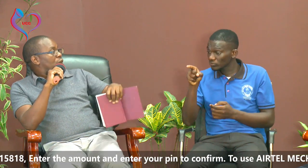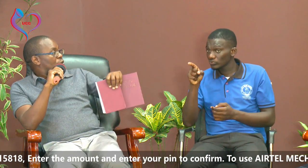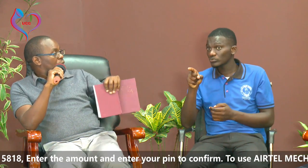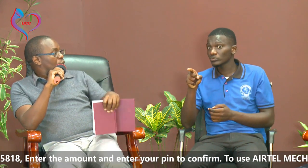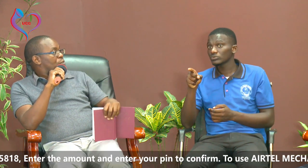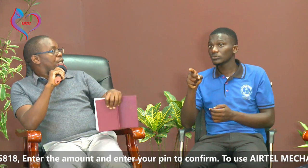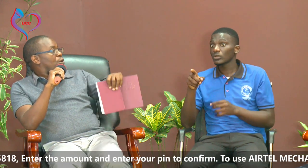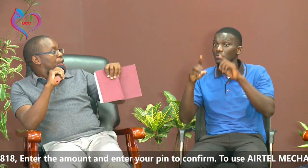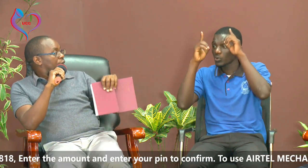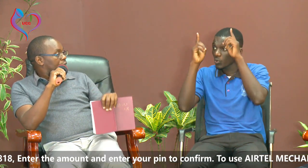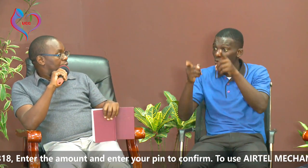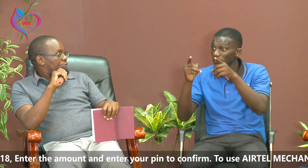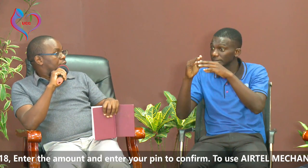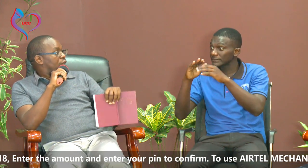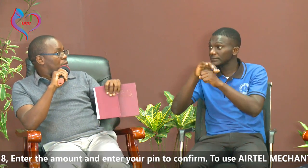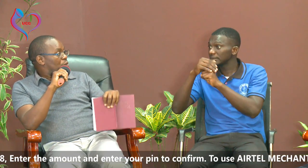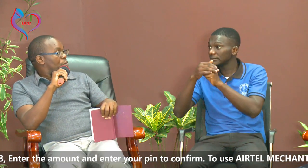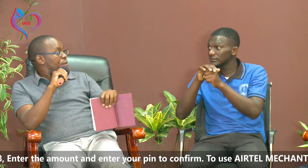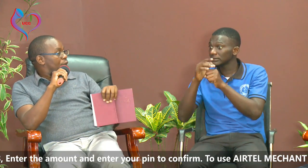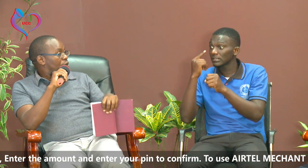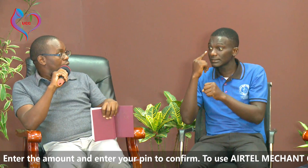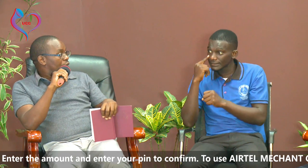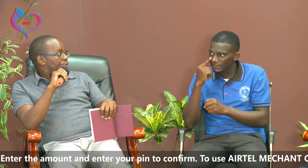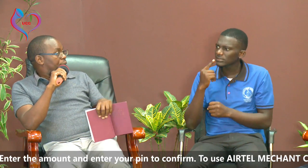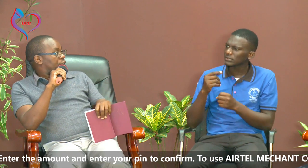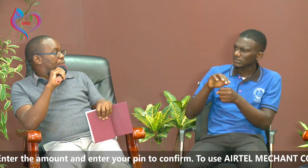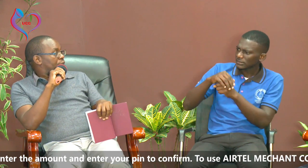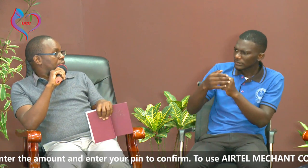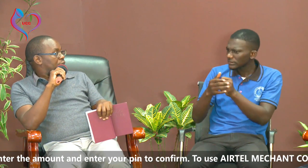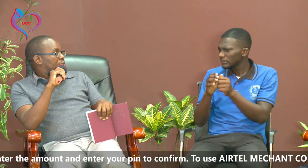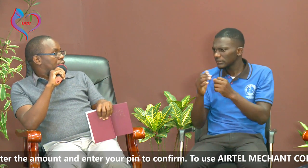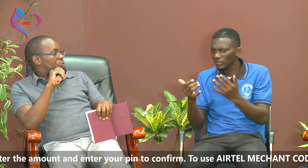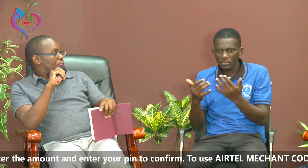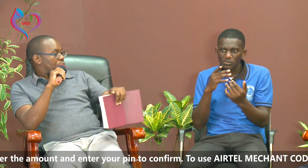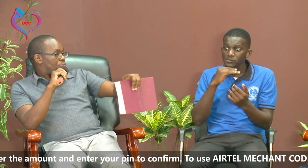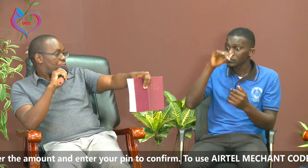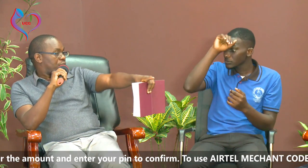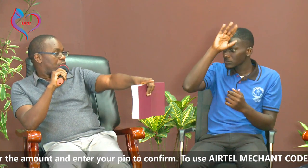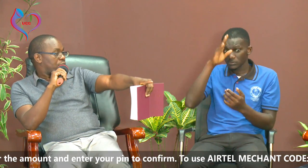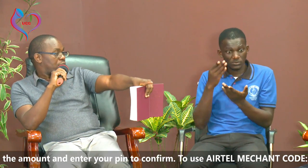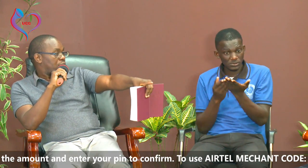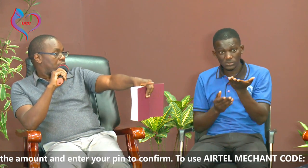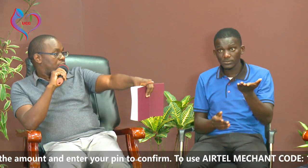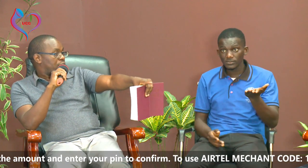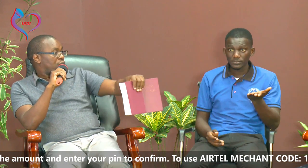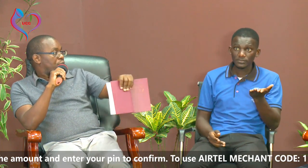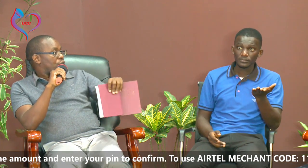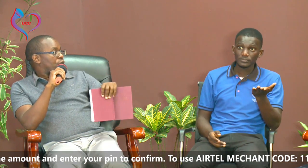byatuka mu nyumba ya mubumbi tayogera naye yii yalabo mubumbi byakola nabera surprise namugamba labyo mubumbi chakoze nange bwentyo